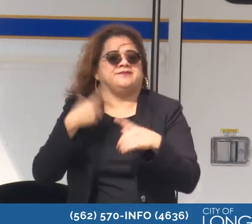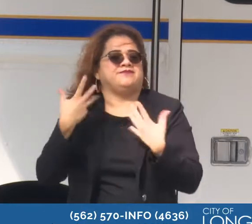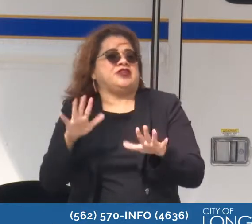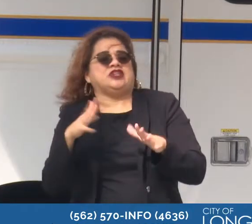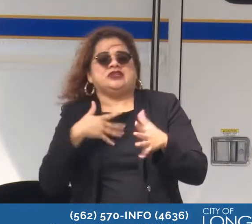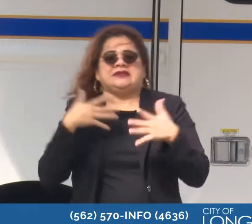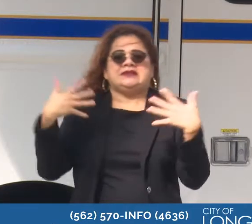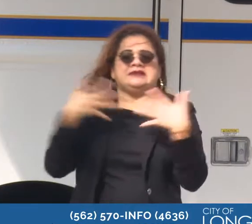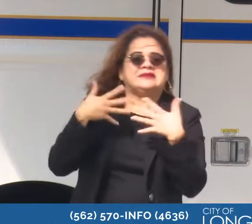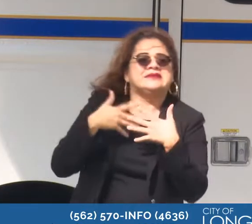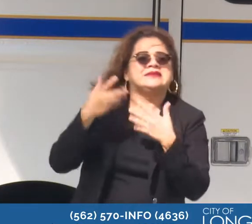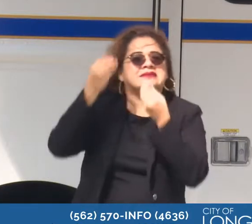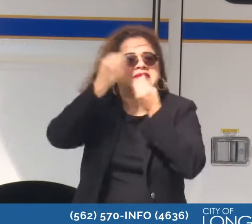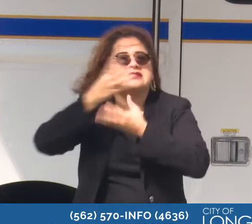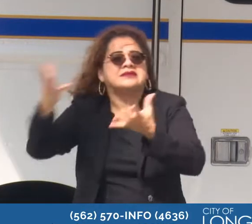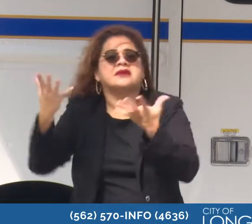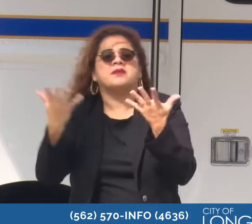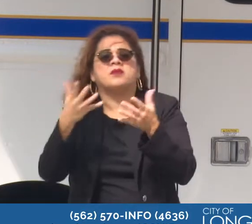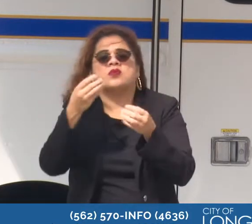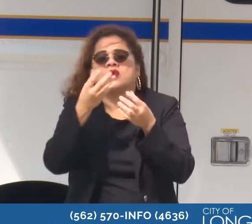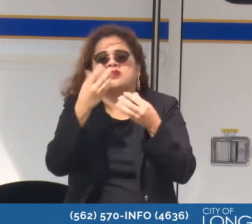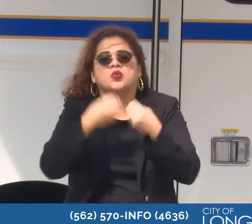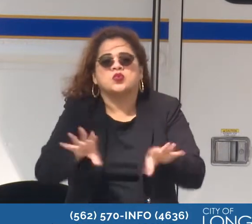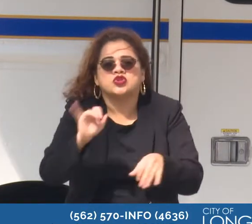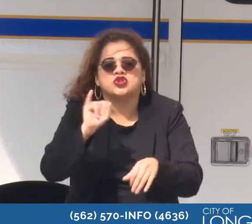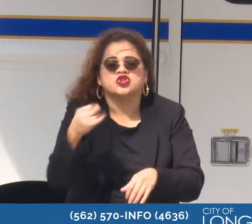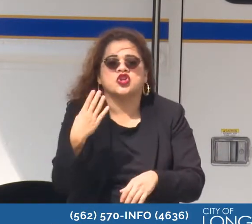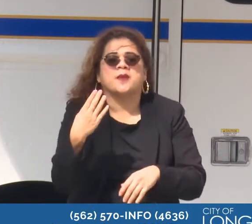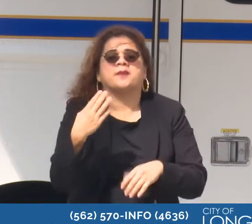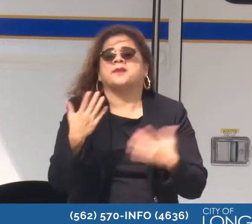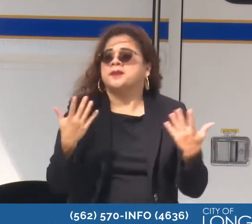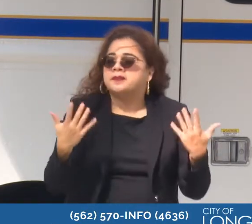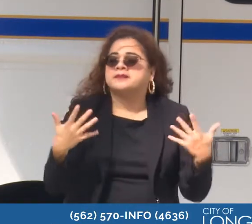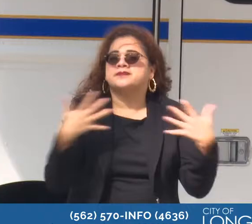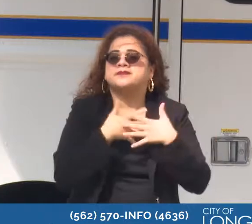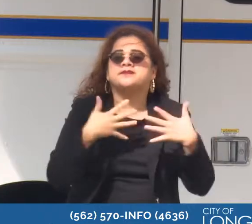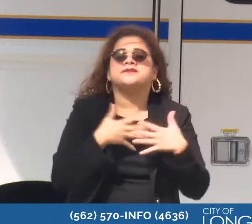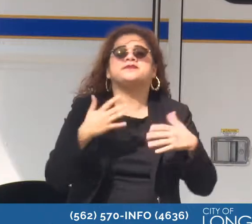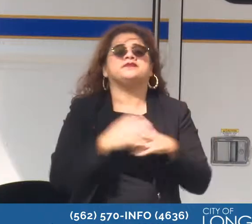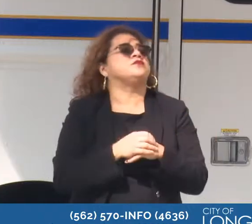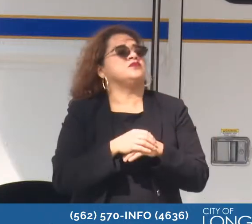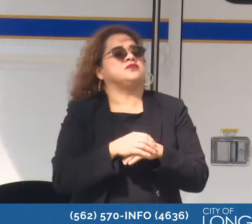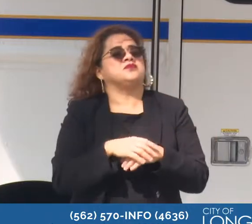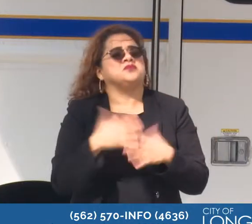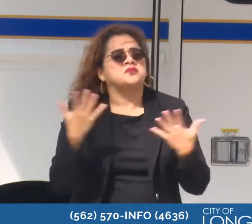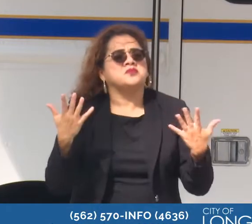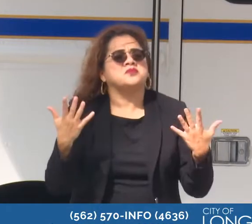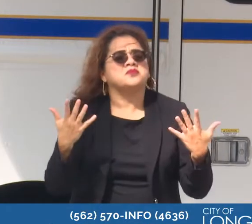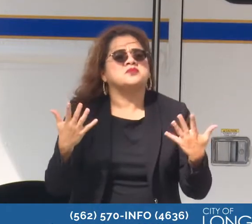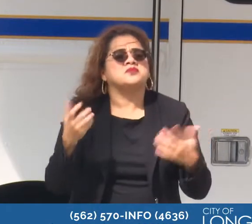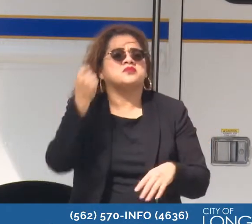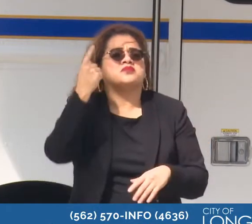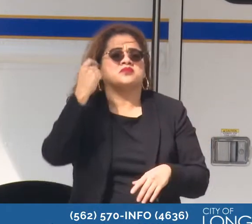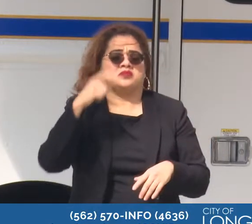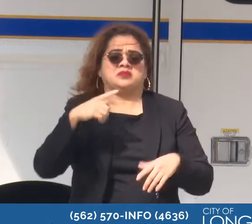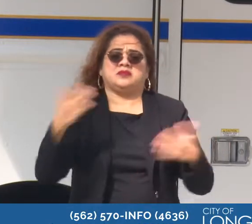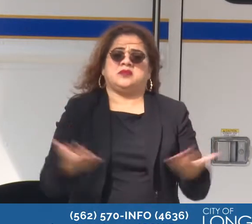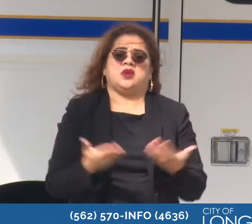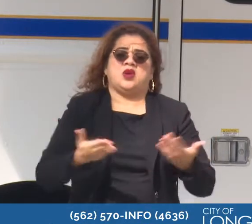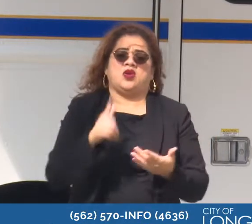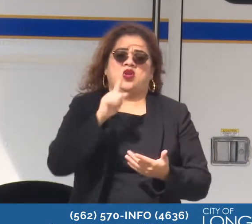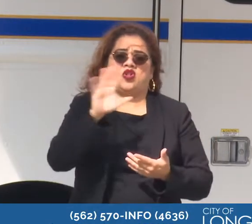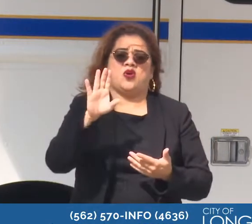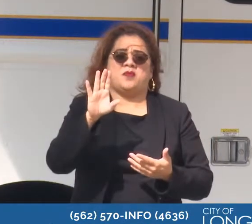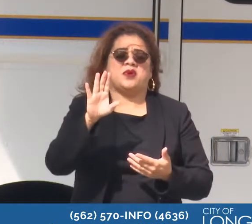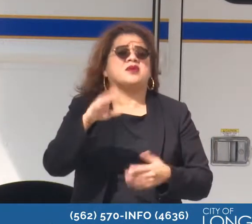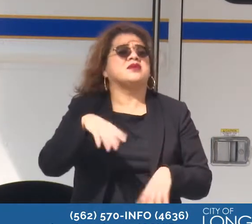ir por todas las partes de la ciudad de Long Beach, que tenemos barrios que hay gente que no tiene documentos,